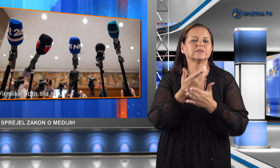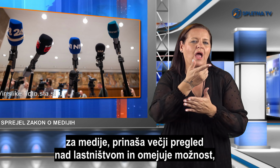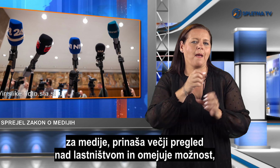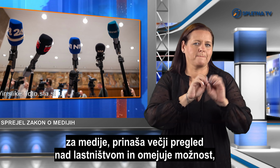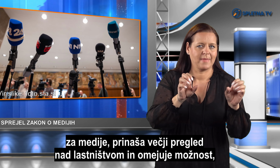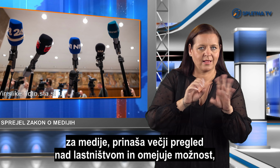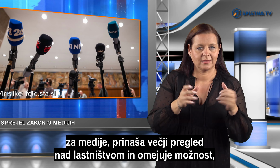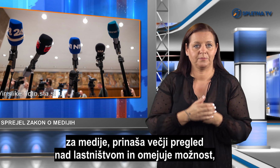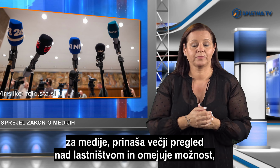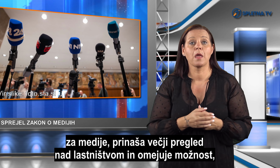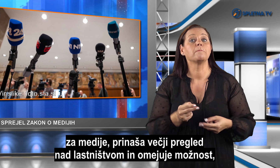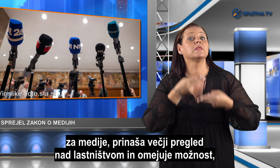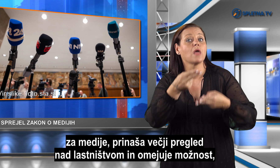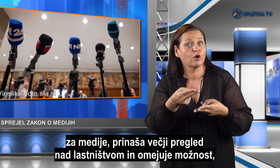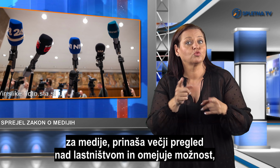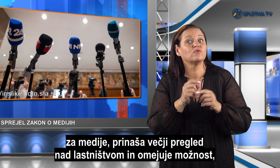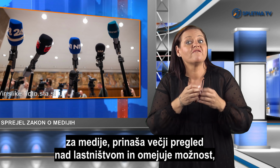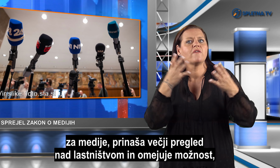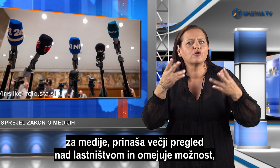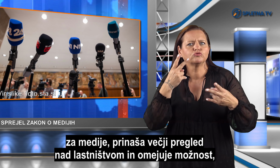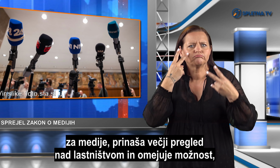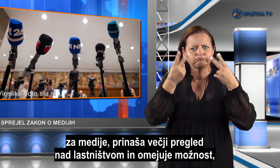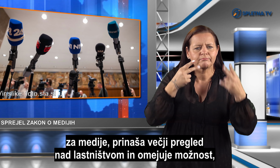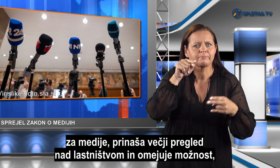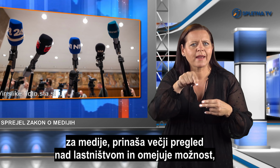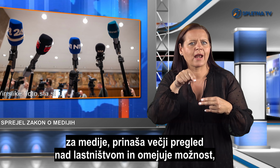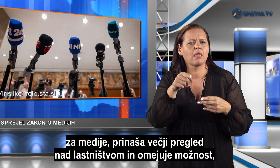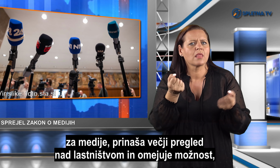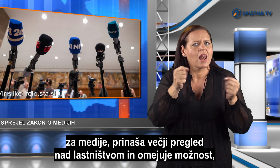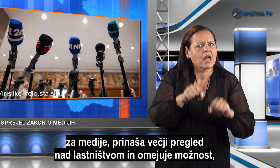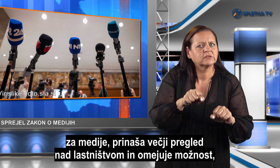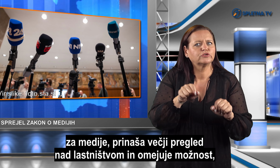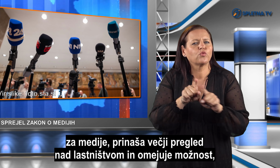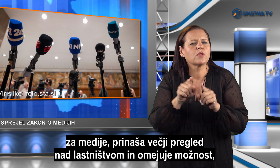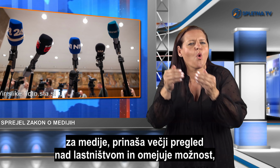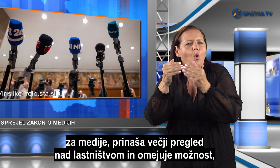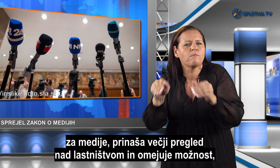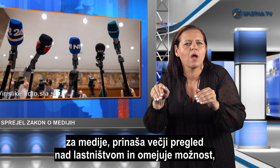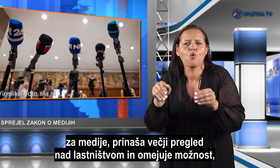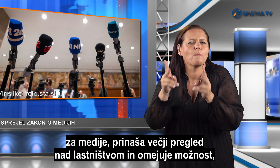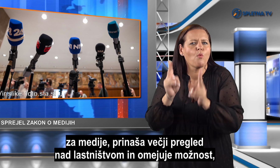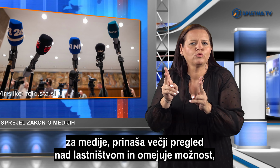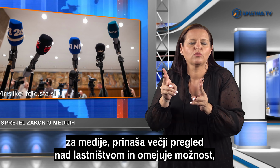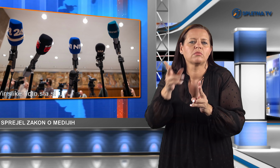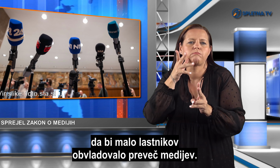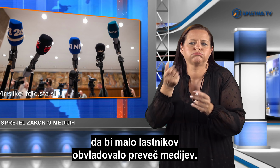prinaša večji pregled nad lastništvom in omejuje možnost, da bi malo lastnikov obvladovalo preveč